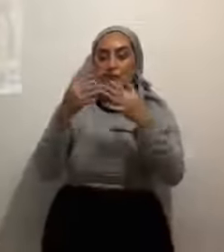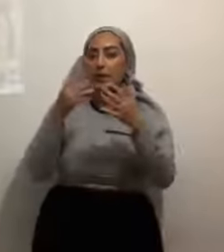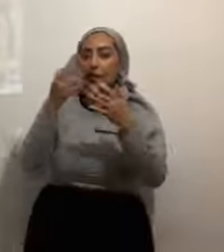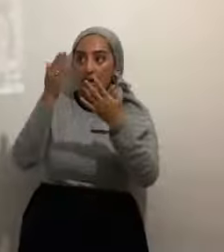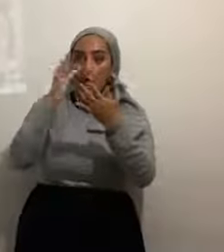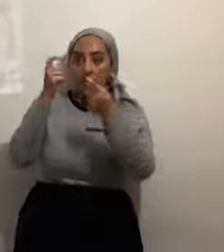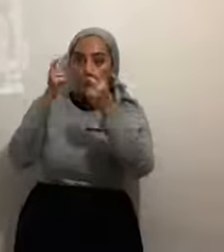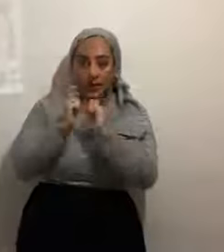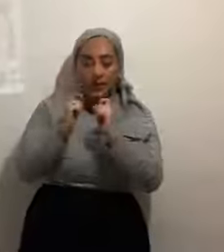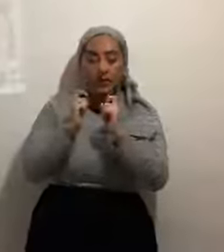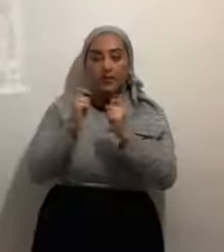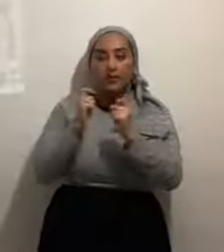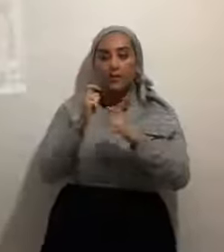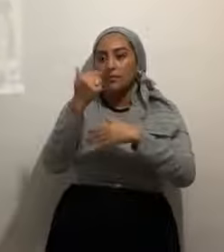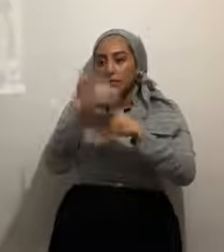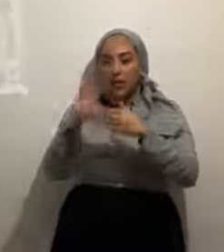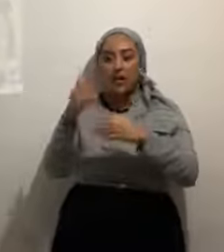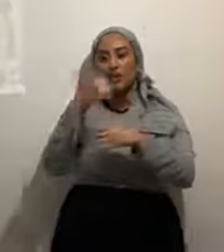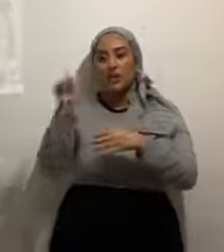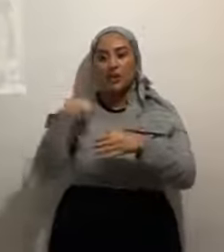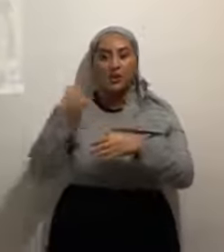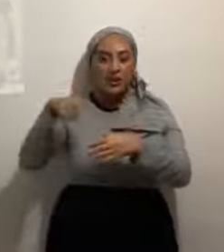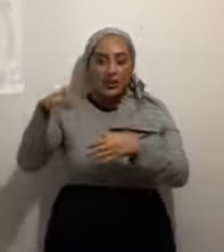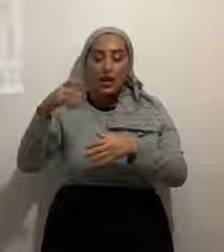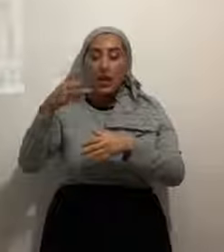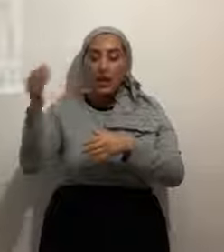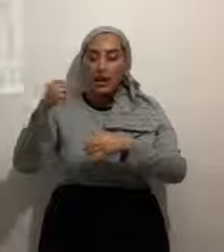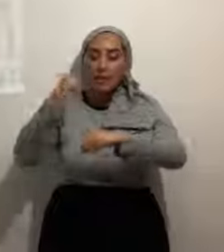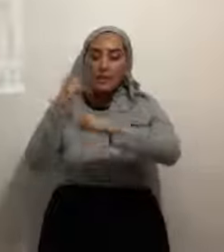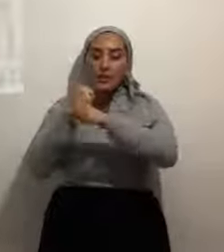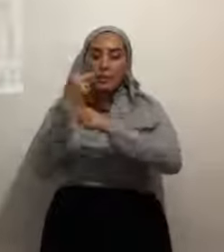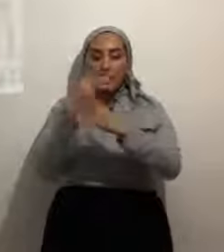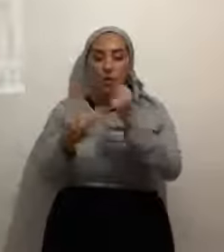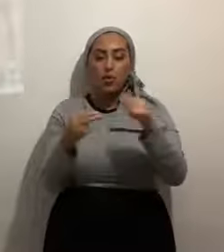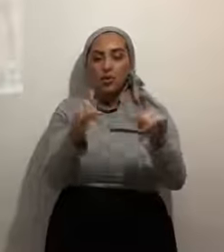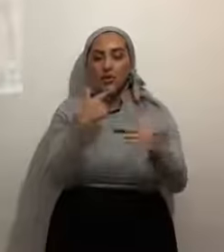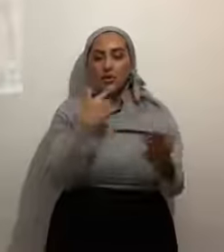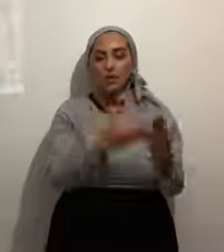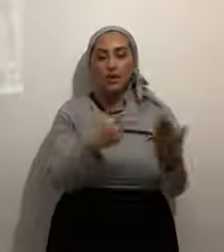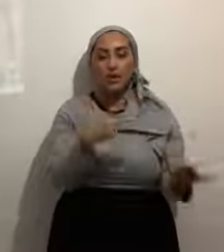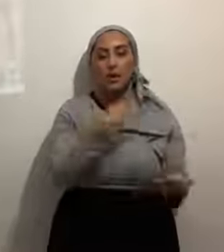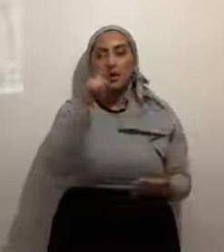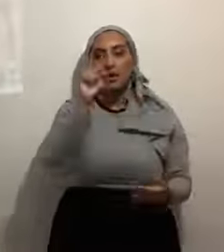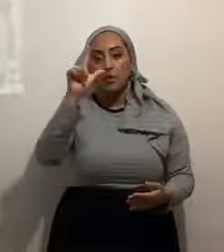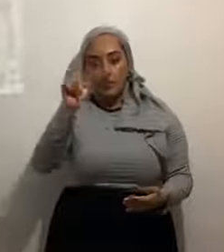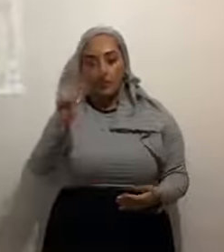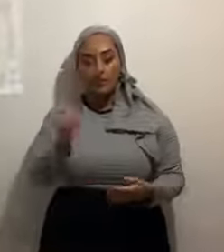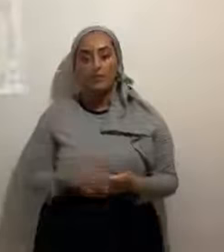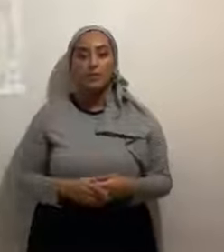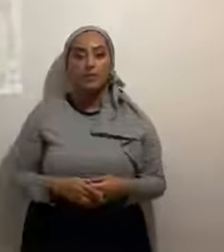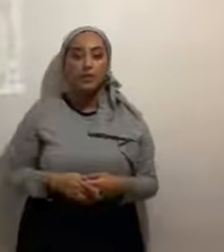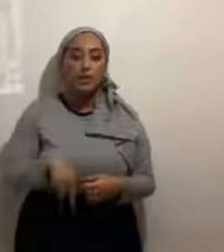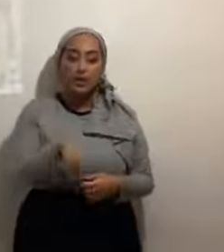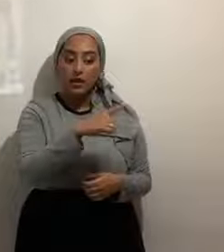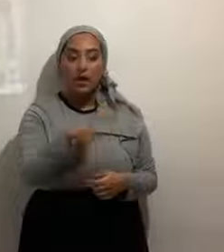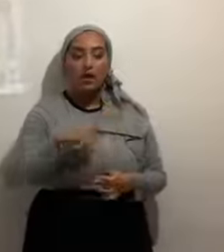y protege. ¿No leímos acaso el Salmo 121? Sí. por cuanto estaban endurecidos sus corazones.